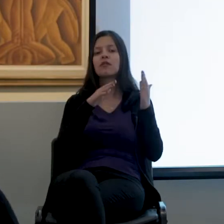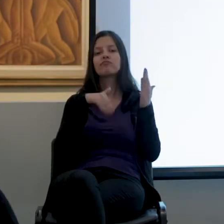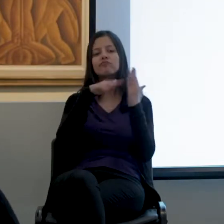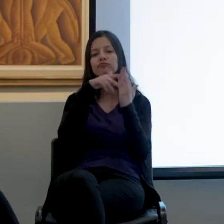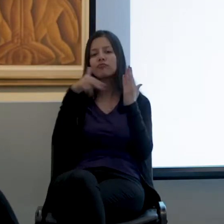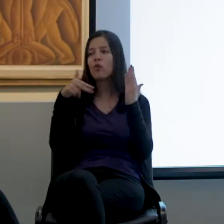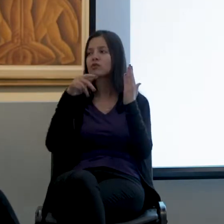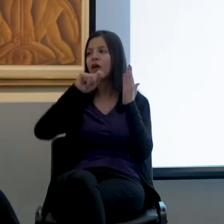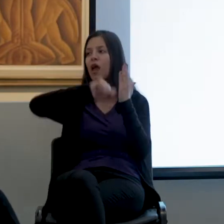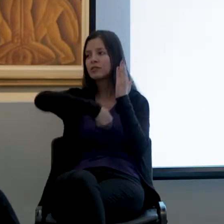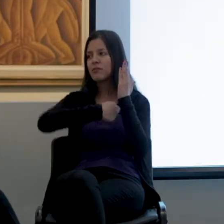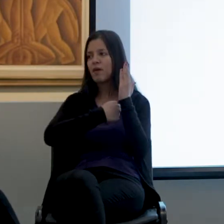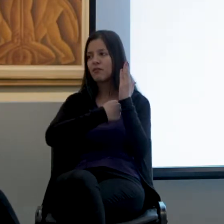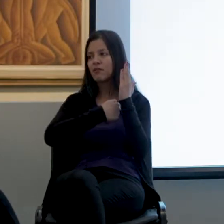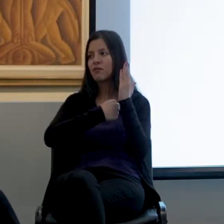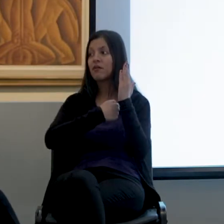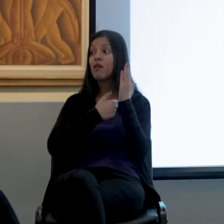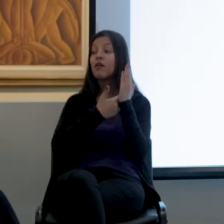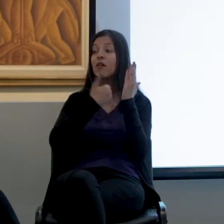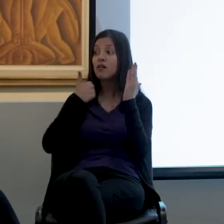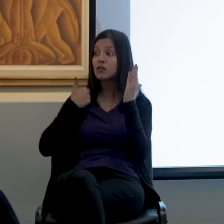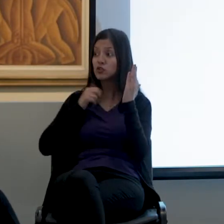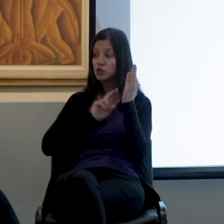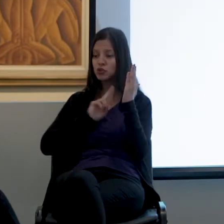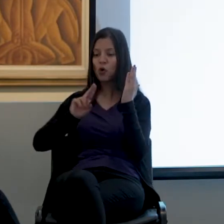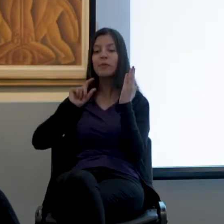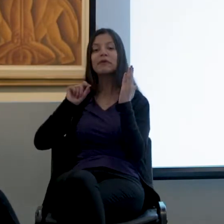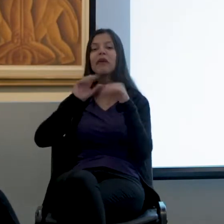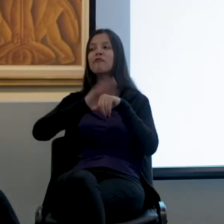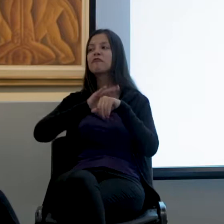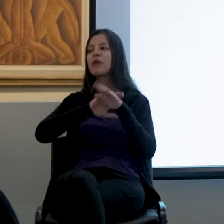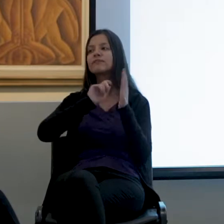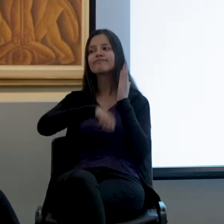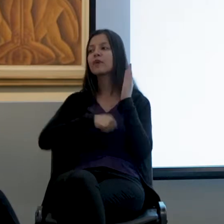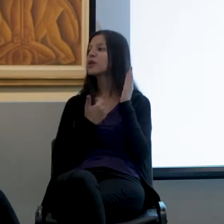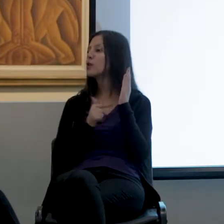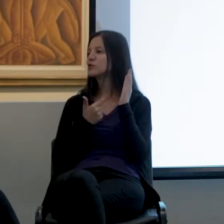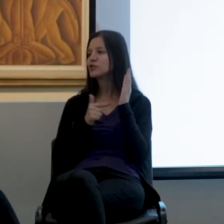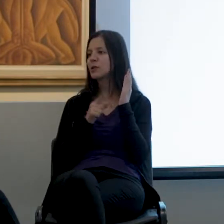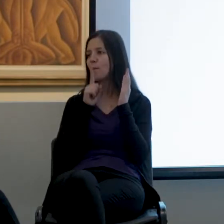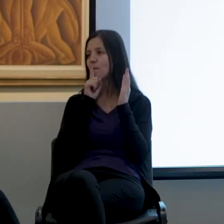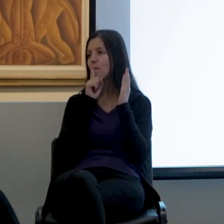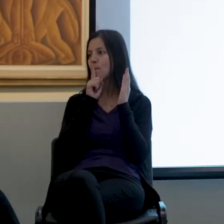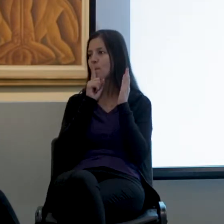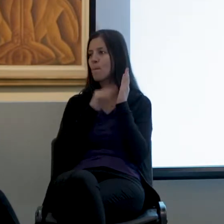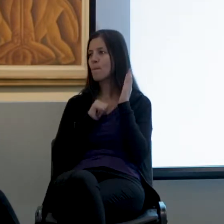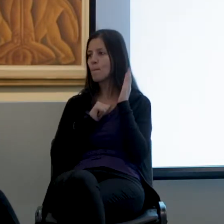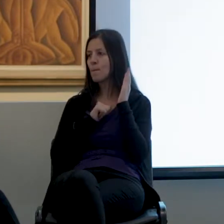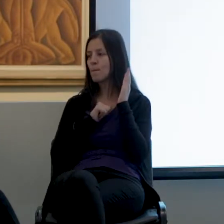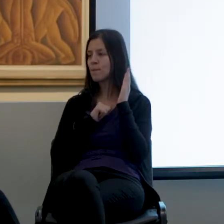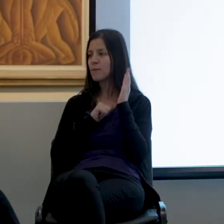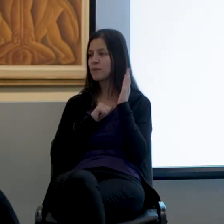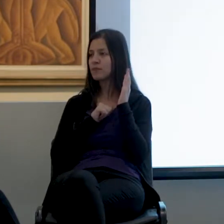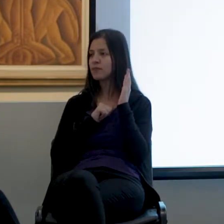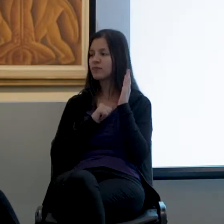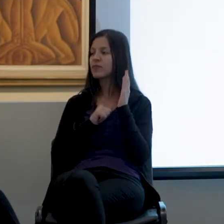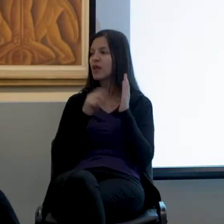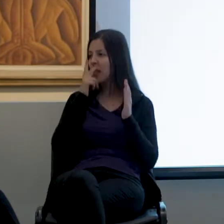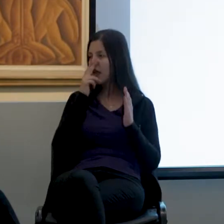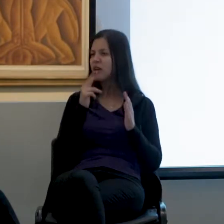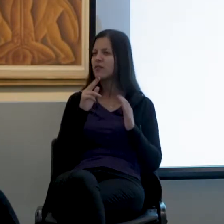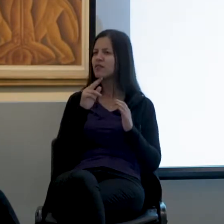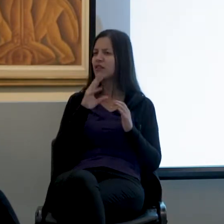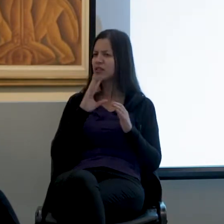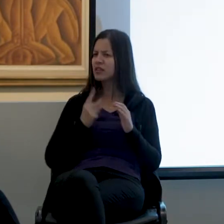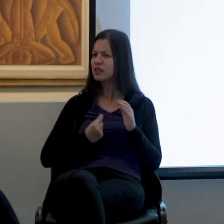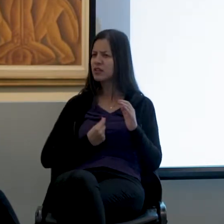eram anônimas, né? Porque um pintor medieval não pintava um quadro, era Deus que pintava através